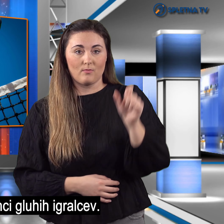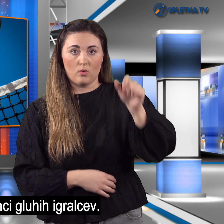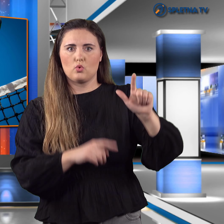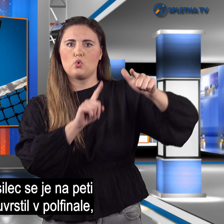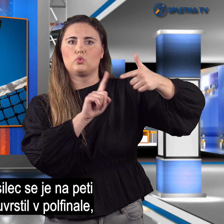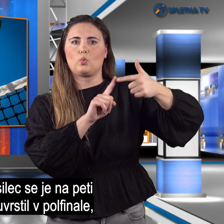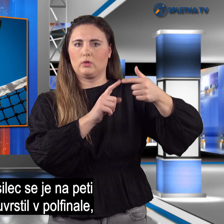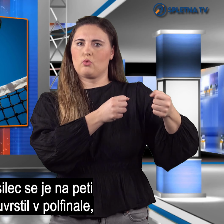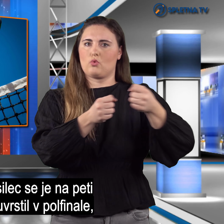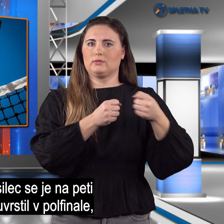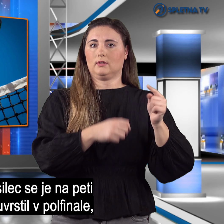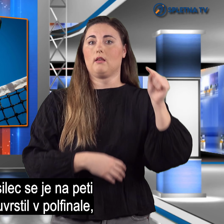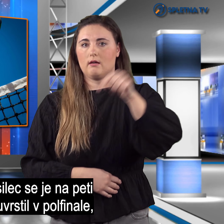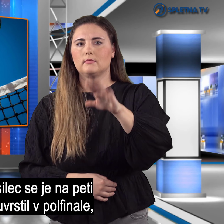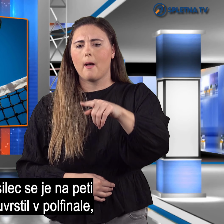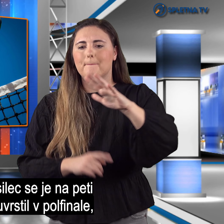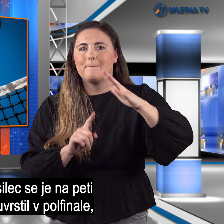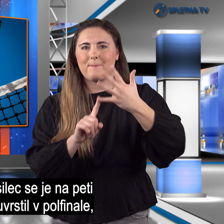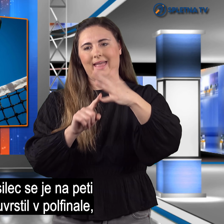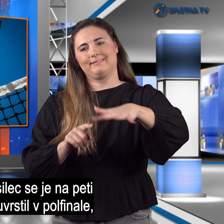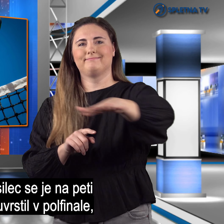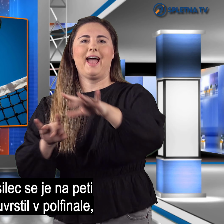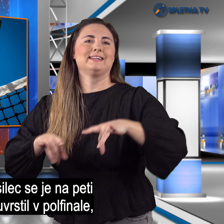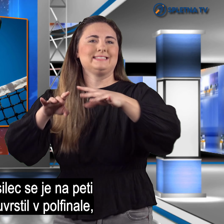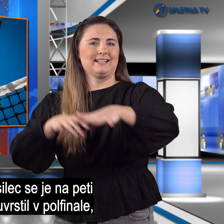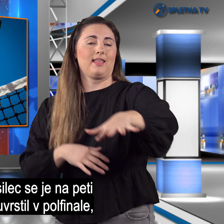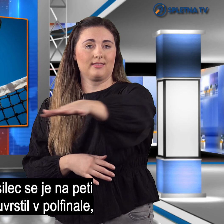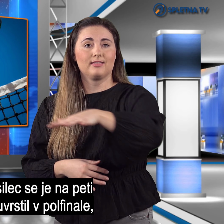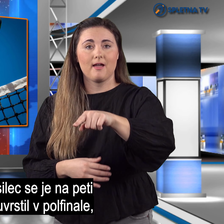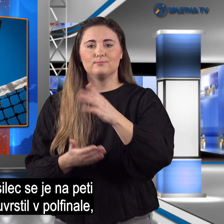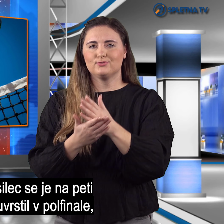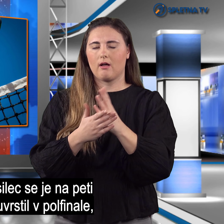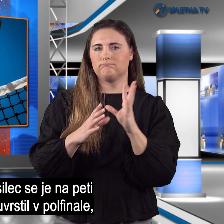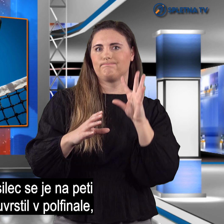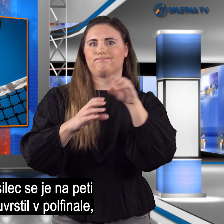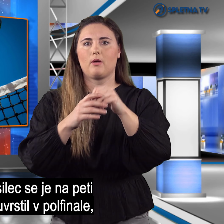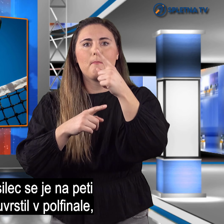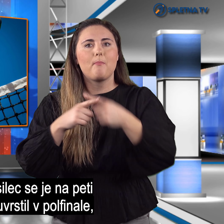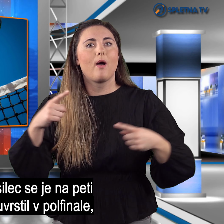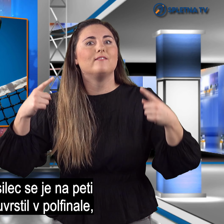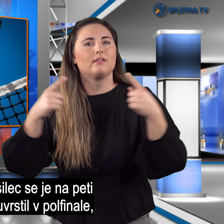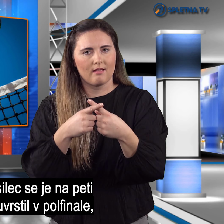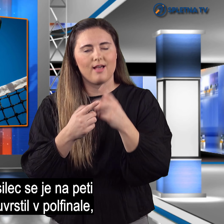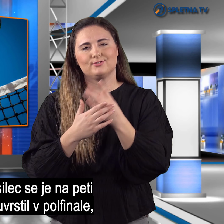Drugi nosilec se je na 5. celini že uvrstil v polfinale, so sporočili iz Zveze za šport invalidov